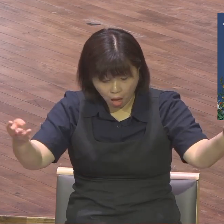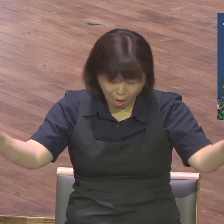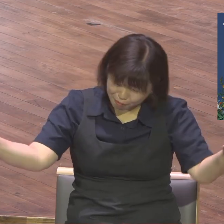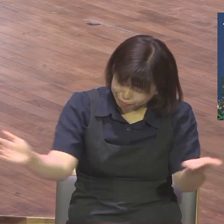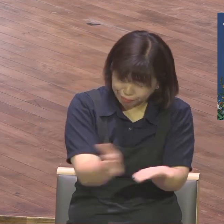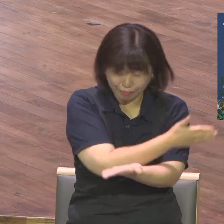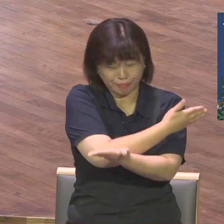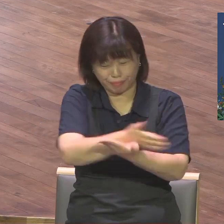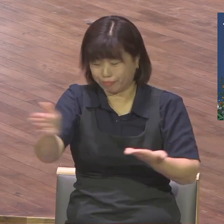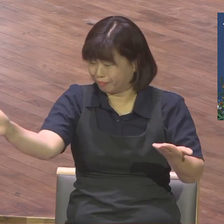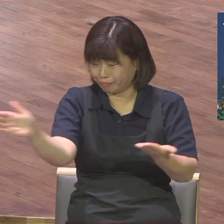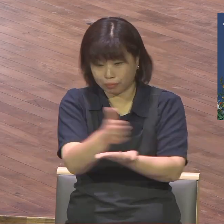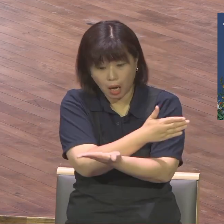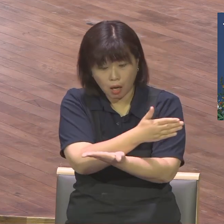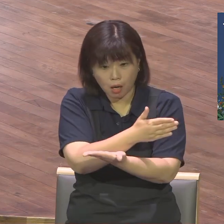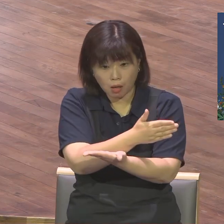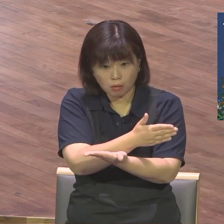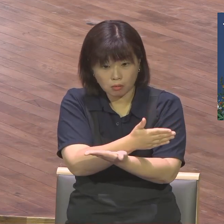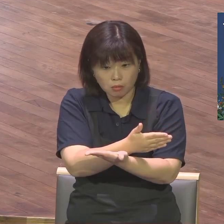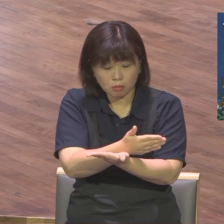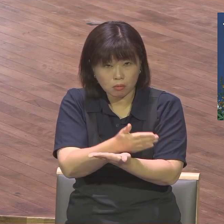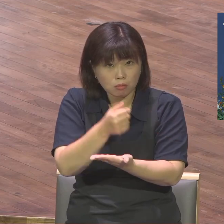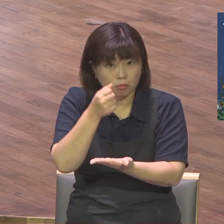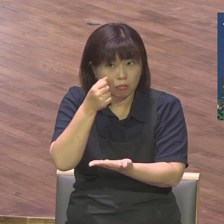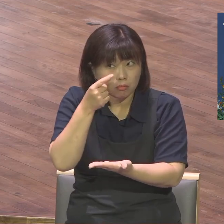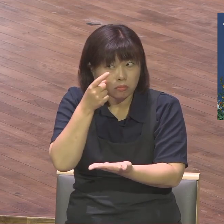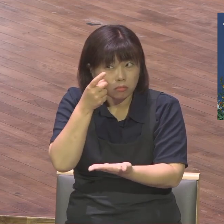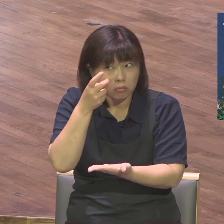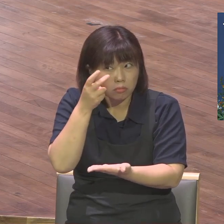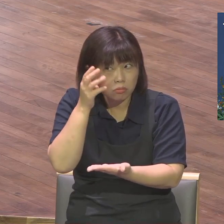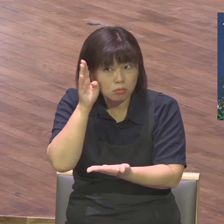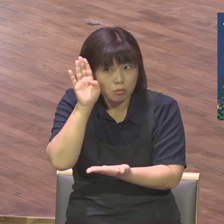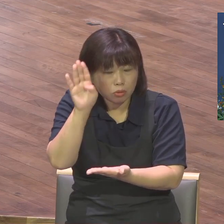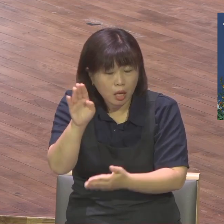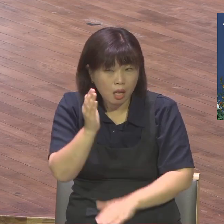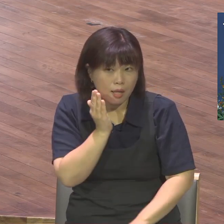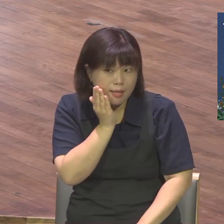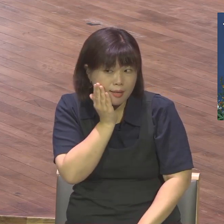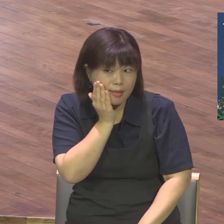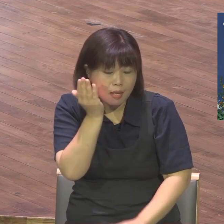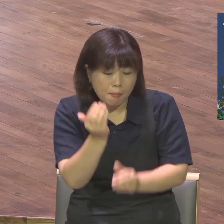새순이 돋아나고 다시 풍성하게 자라는 것처럼